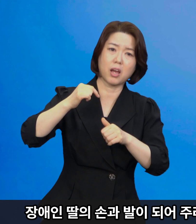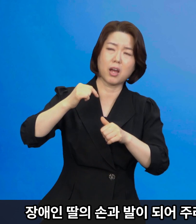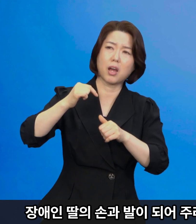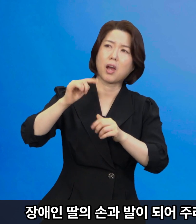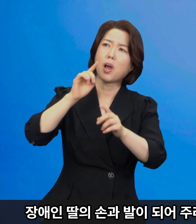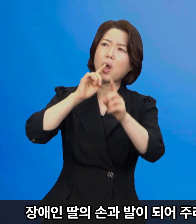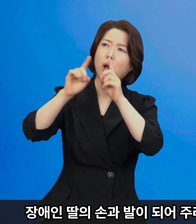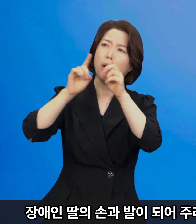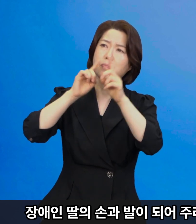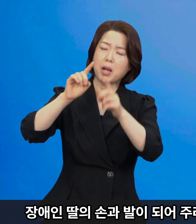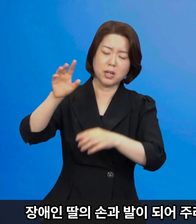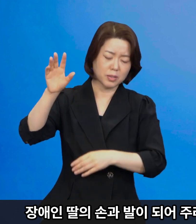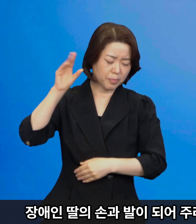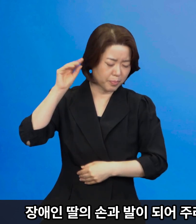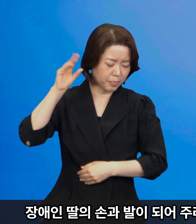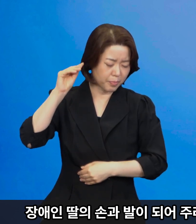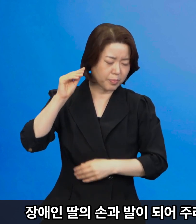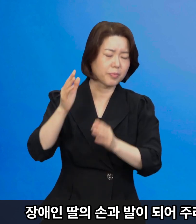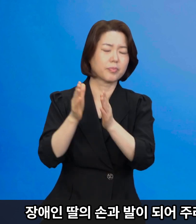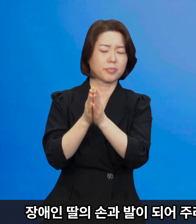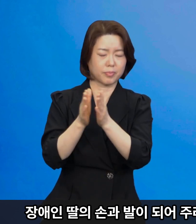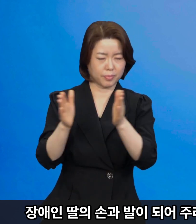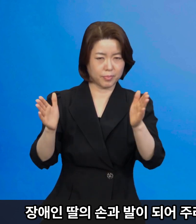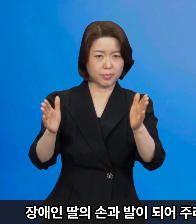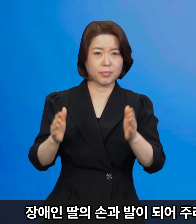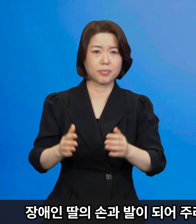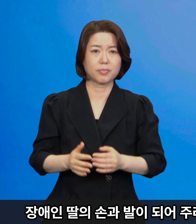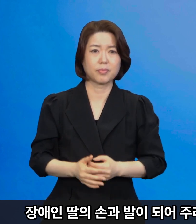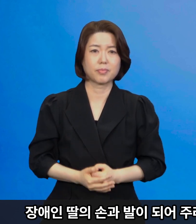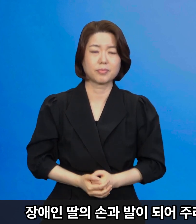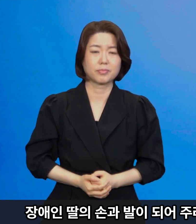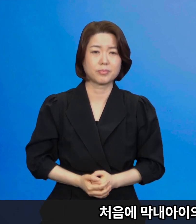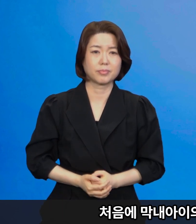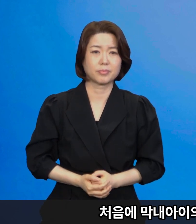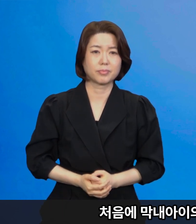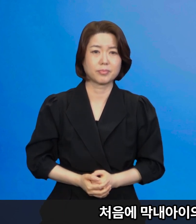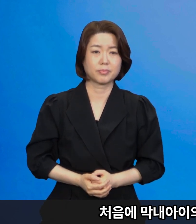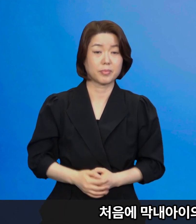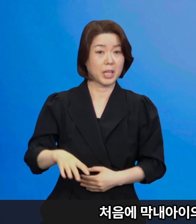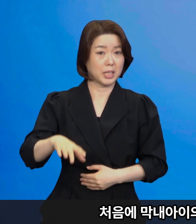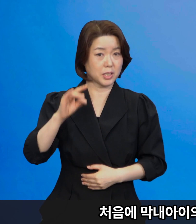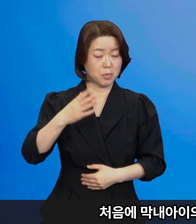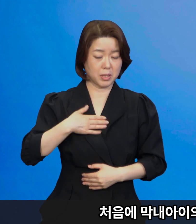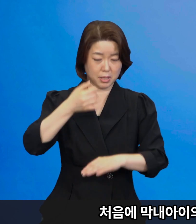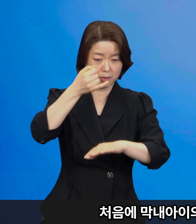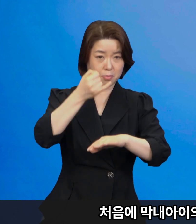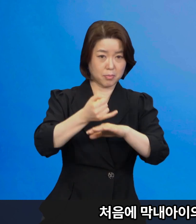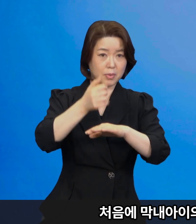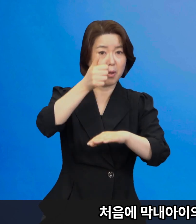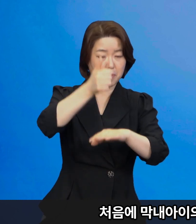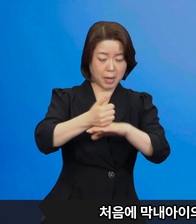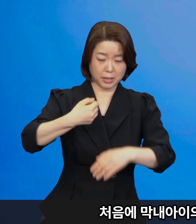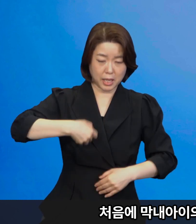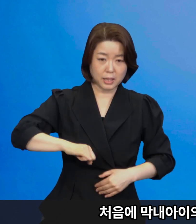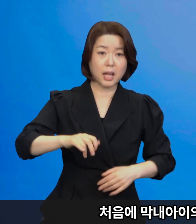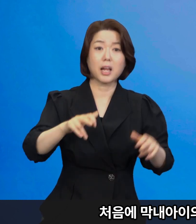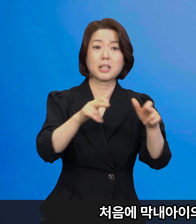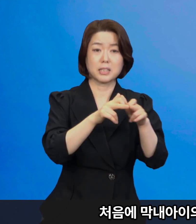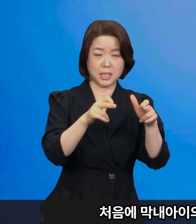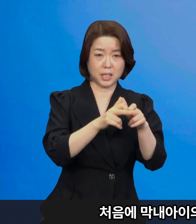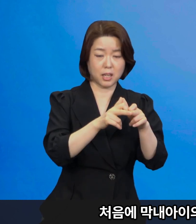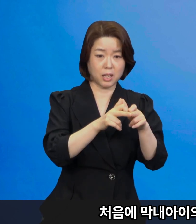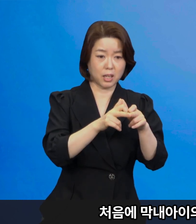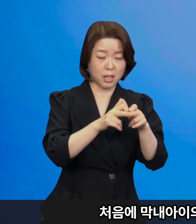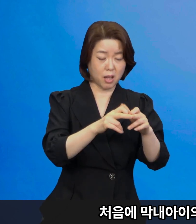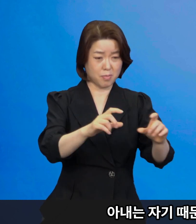메시지가 들려지기 시작했습니다. 처음에 막내 아이의 장애 소식을